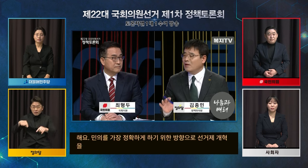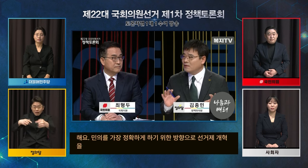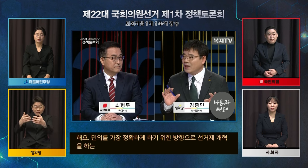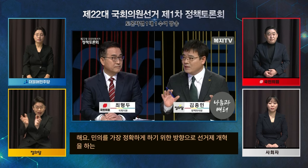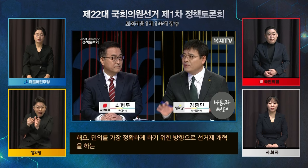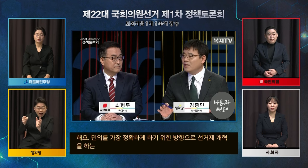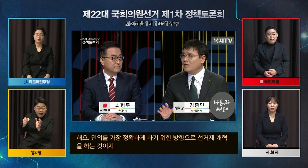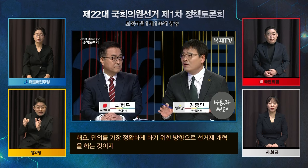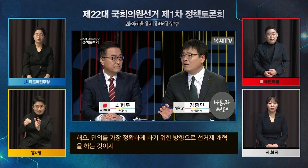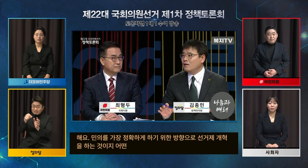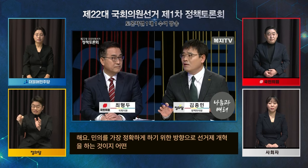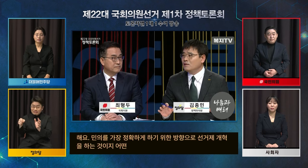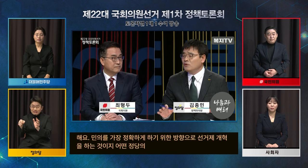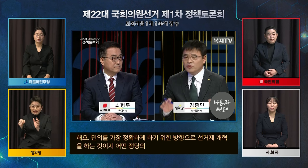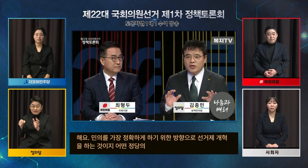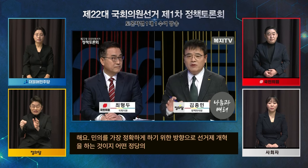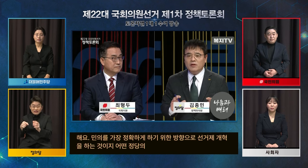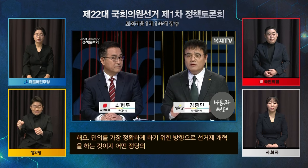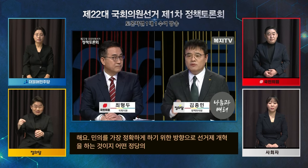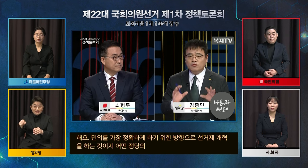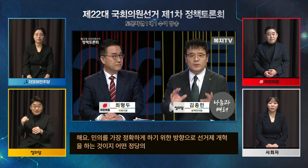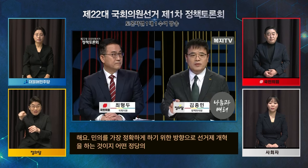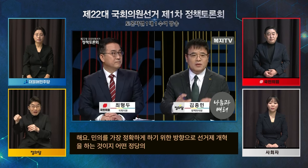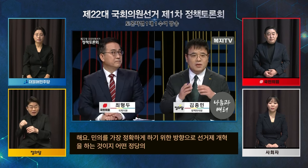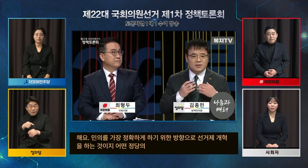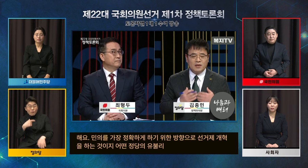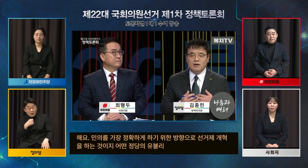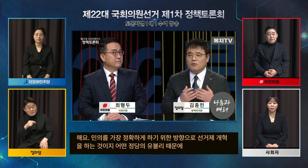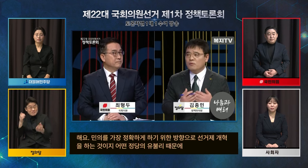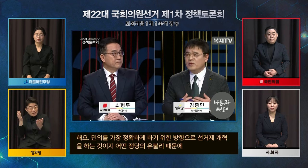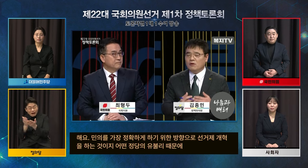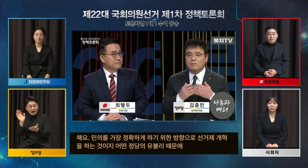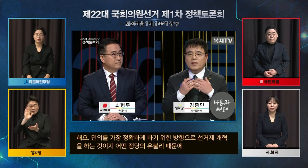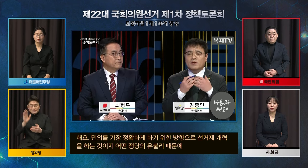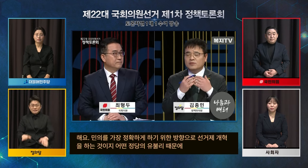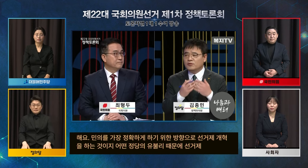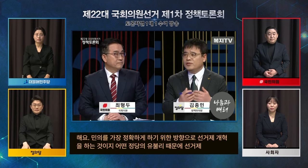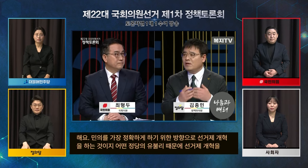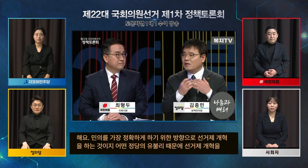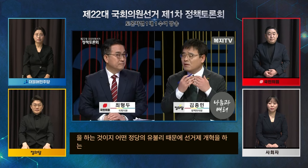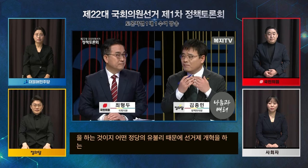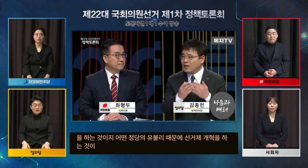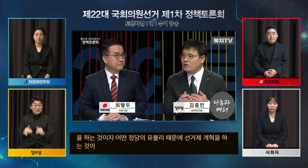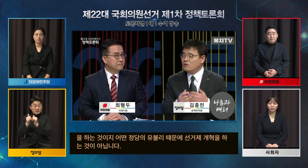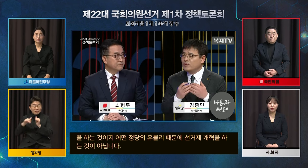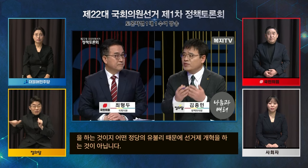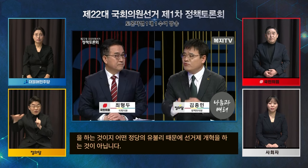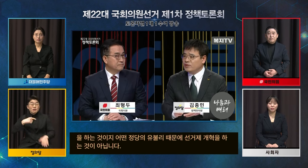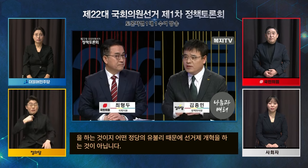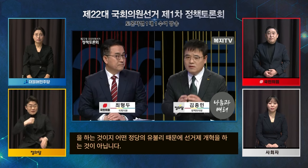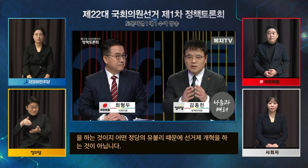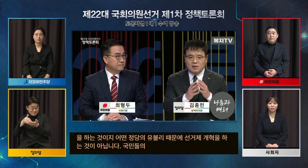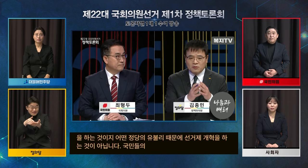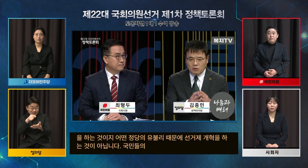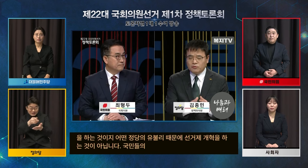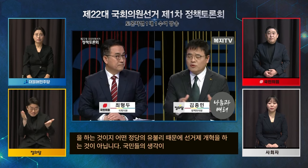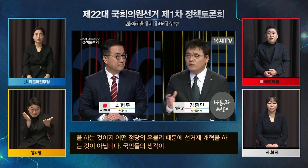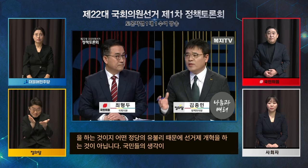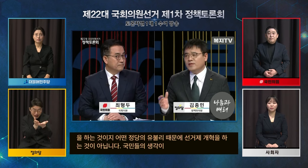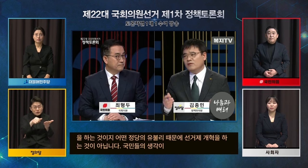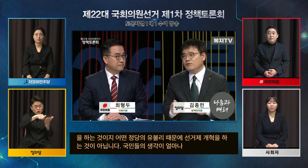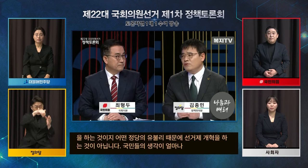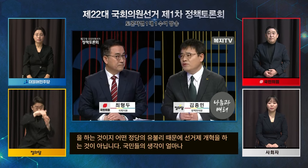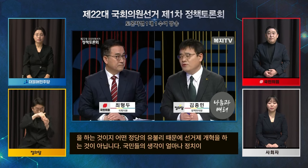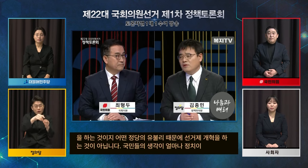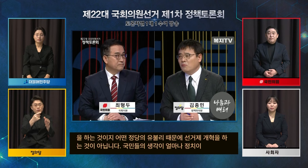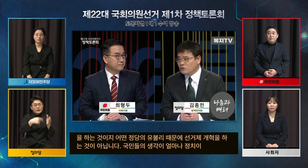선거제 개혁을 하는 게 아닙니다. 선거제 개혁이라는 것은 국민들의 생각과 고민이 얼마나 정치에 반영하고 미칠 수 있냐를 더욱더